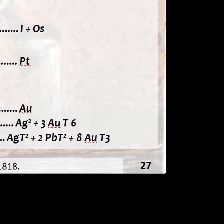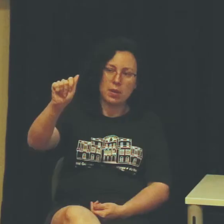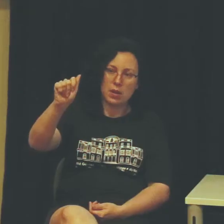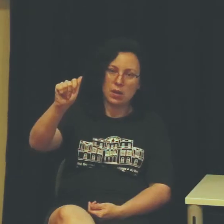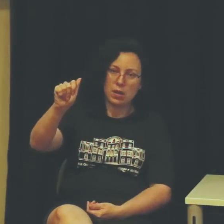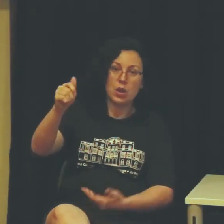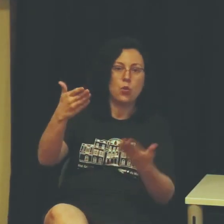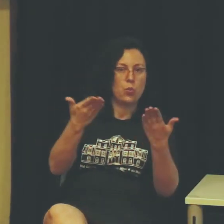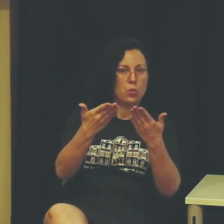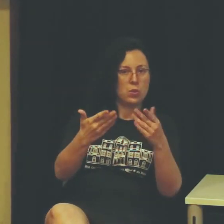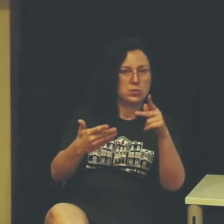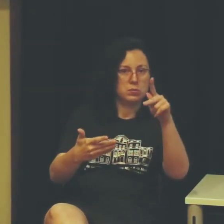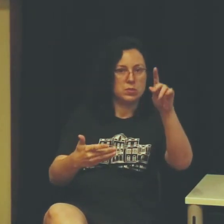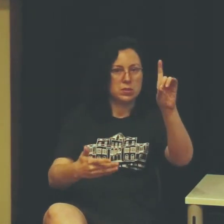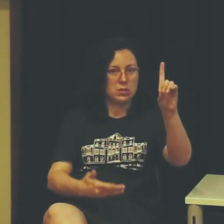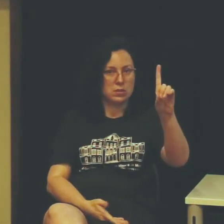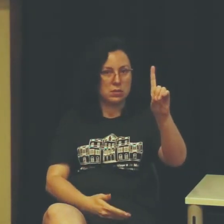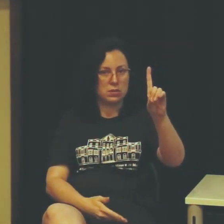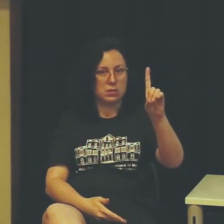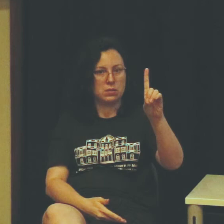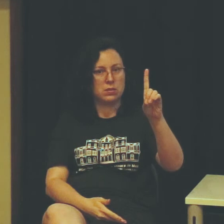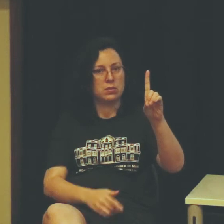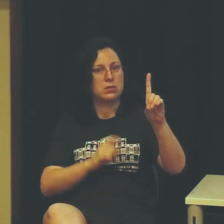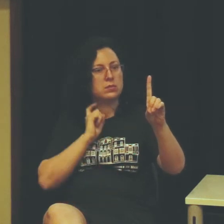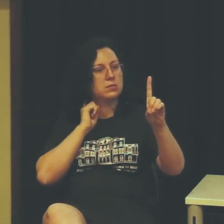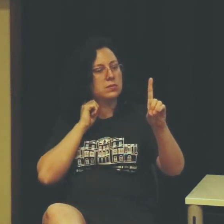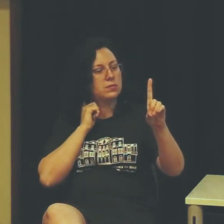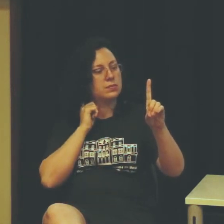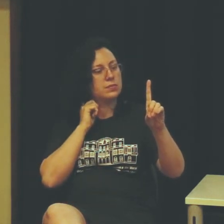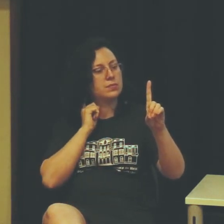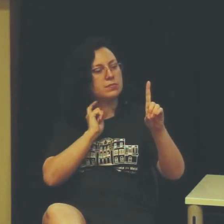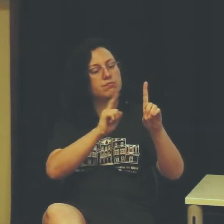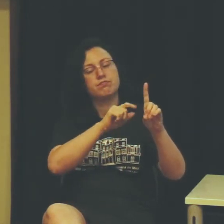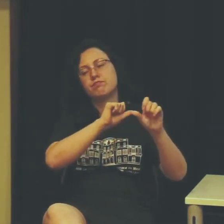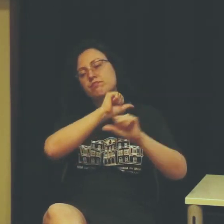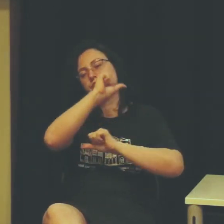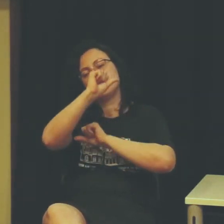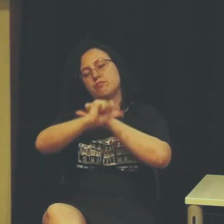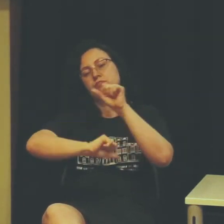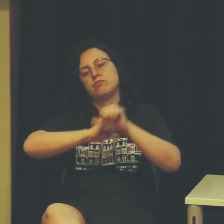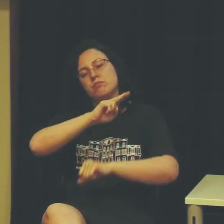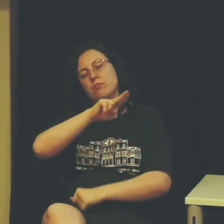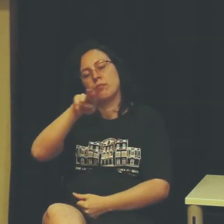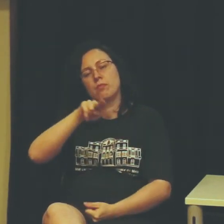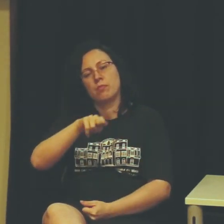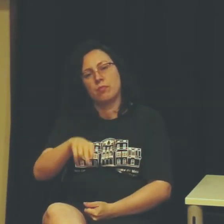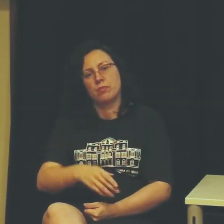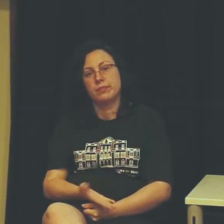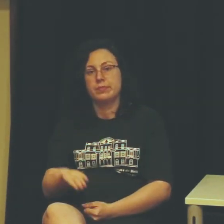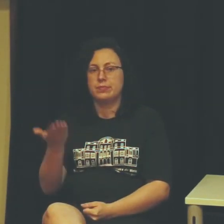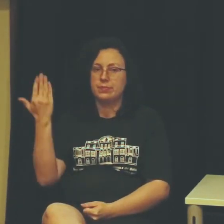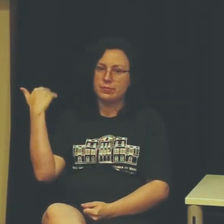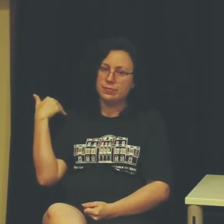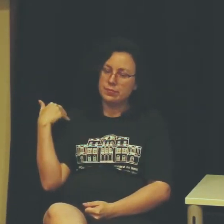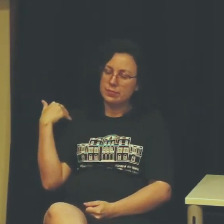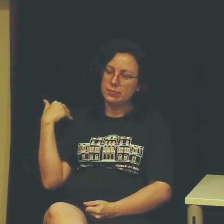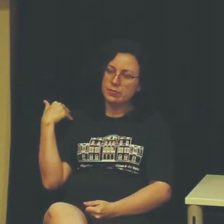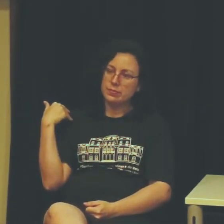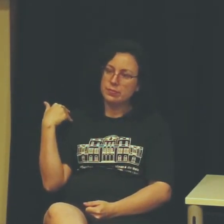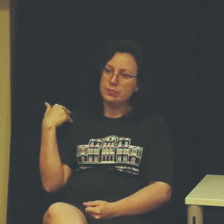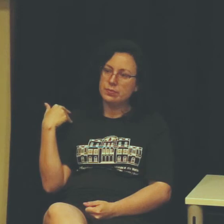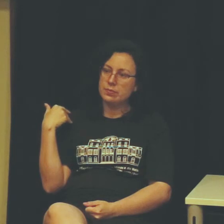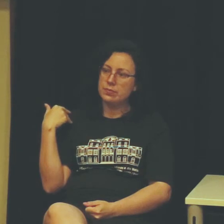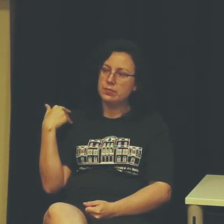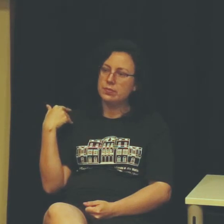hoje como PD. Tá? Então, essa, digamos, modificação de nomes, então, antigamente, né, eles ainda